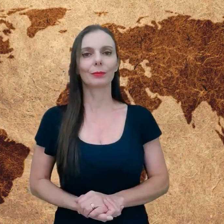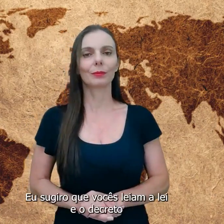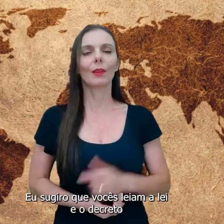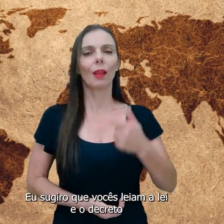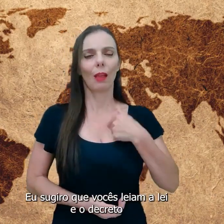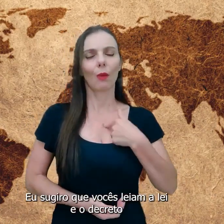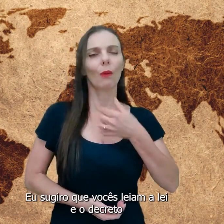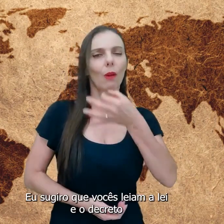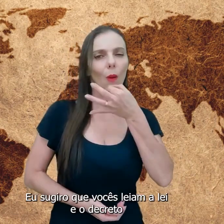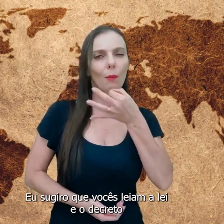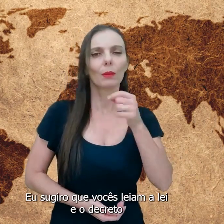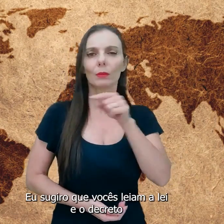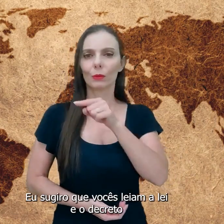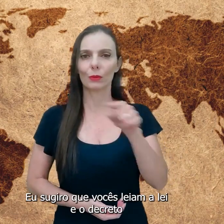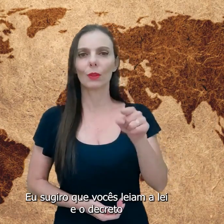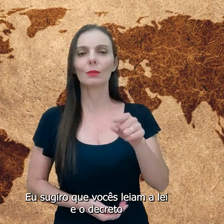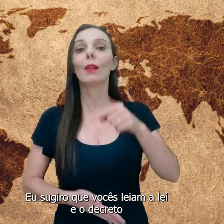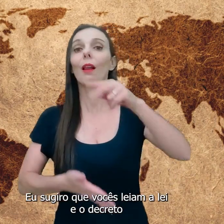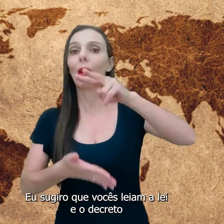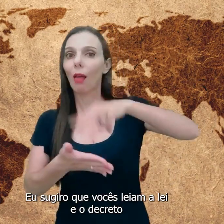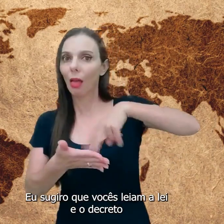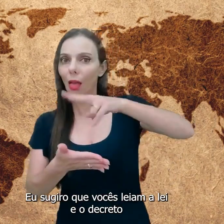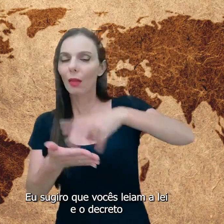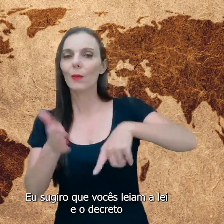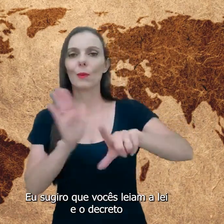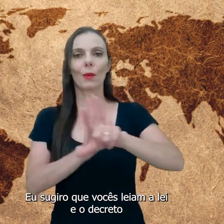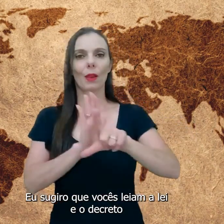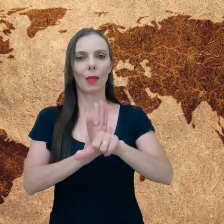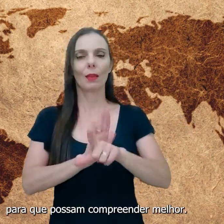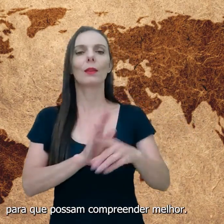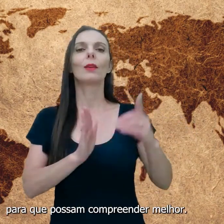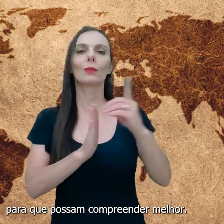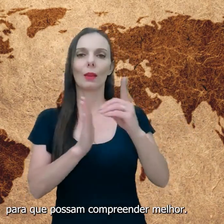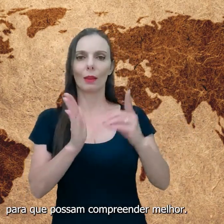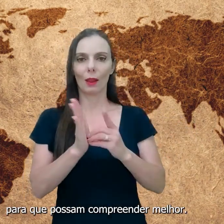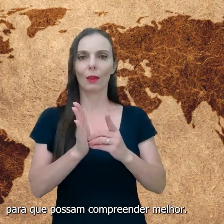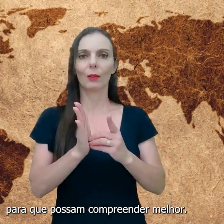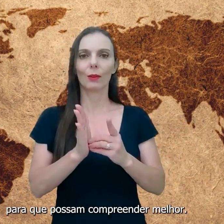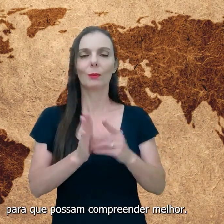Eu sugiro que vocês leiam a lei e o decreto para que possam compreender melhor.